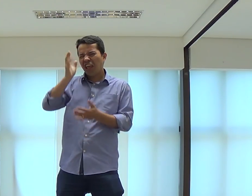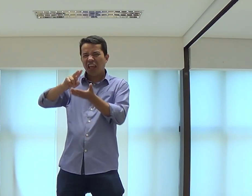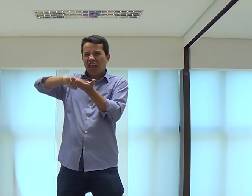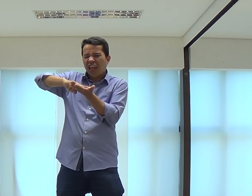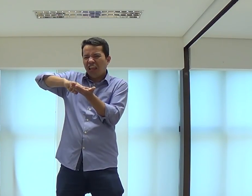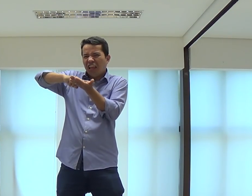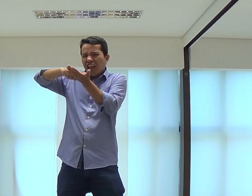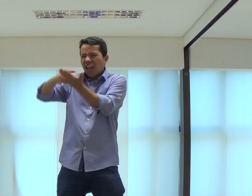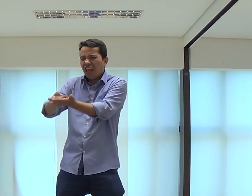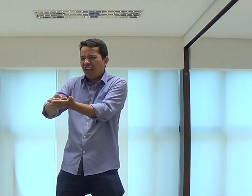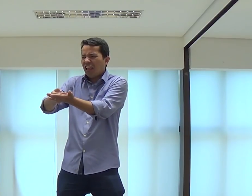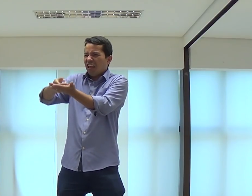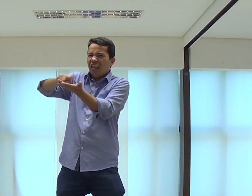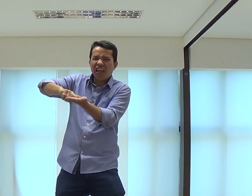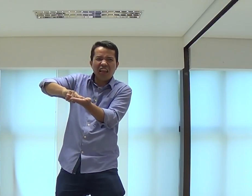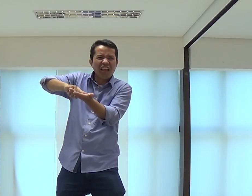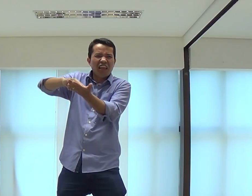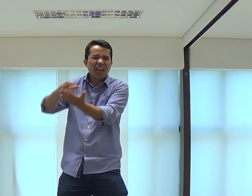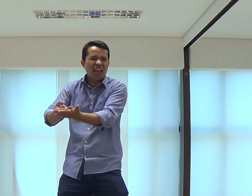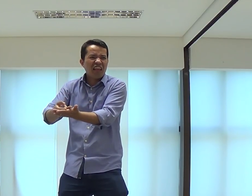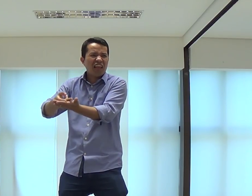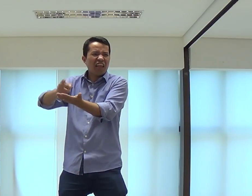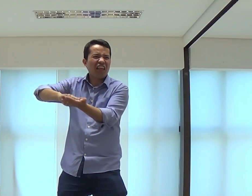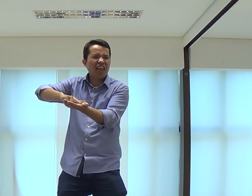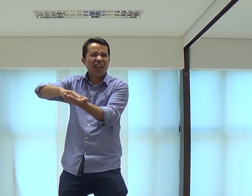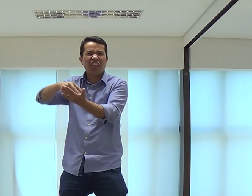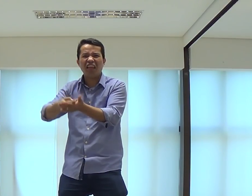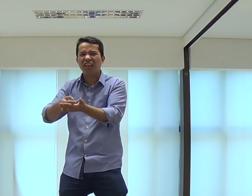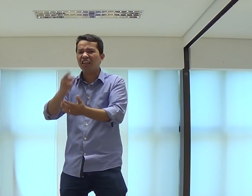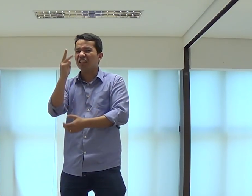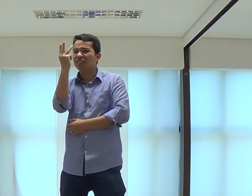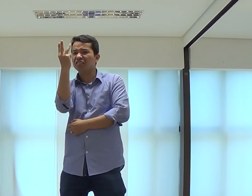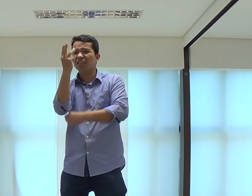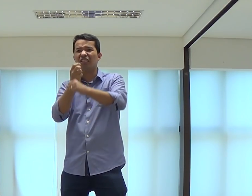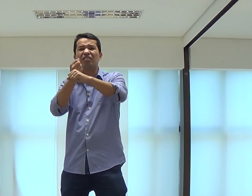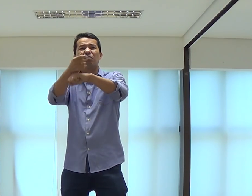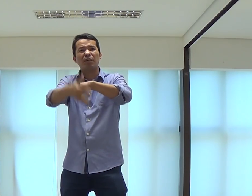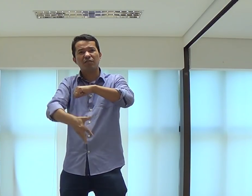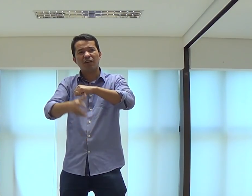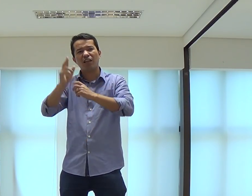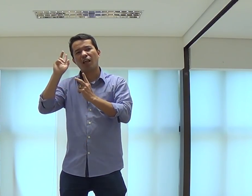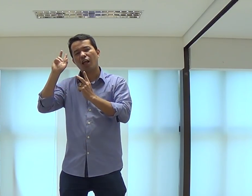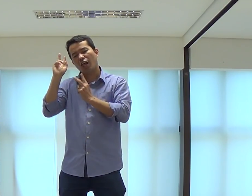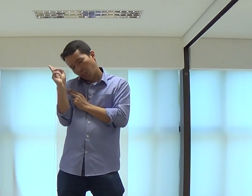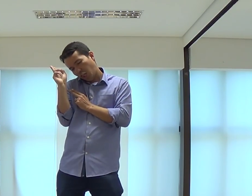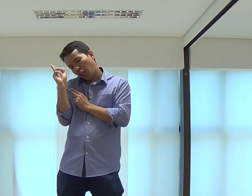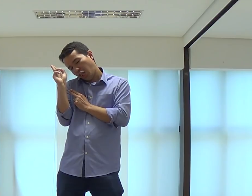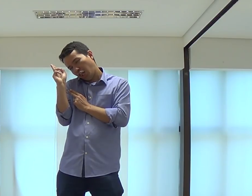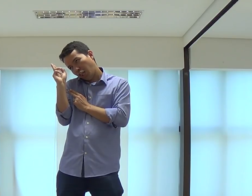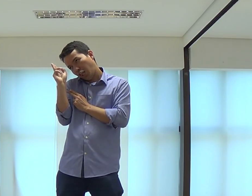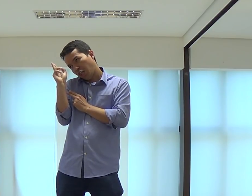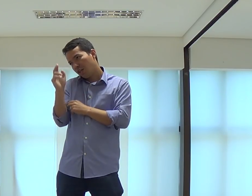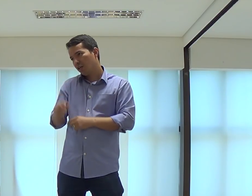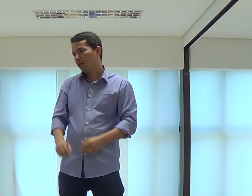aqui. Ai, eu não consegui. Vira e vira e vira e vira e vira de novo. Aí 3 horas na madrugada você consegue